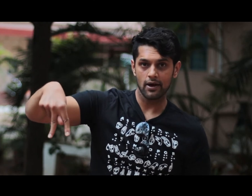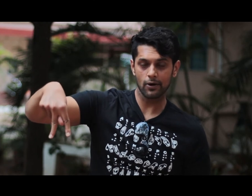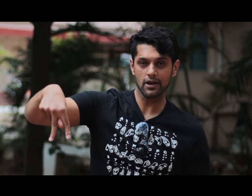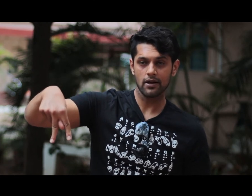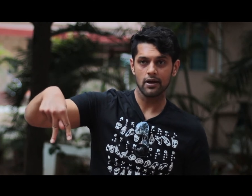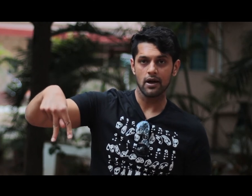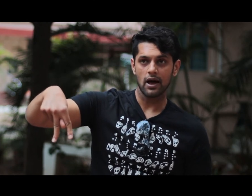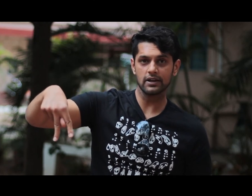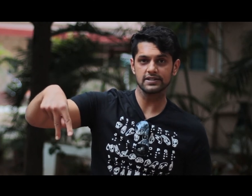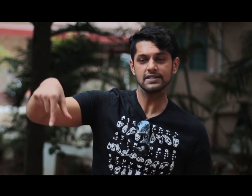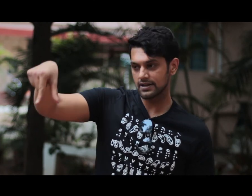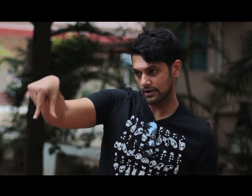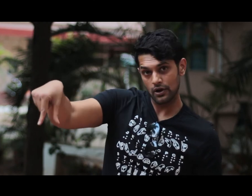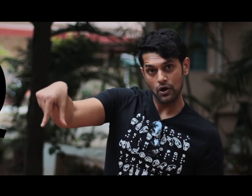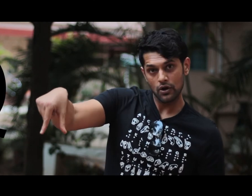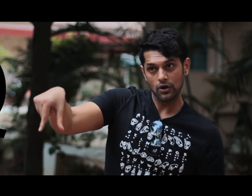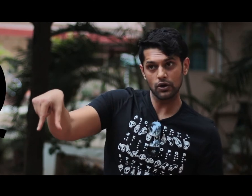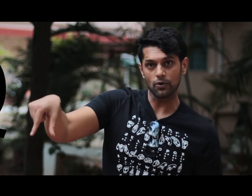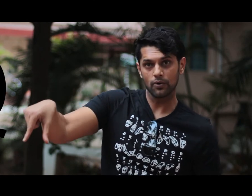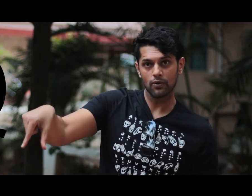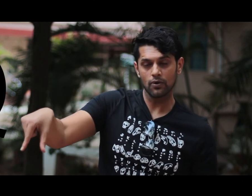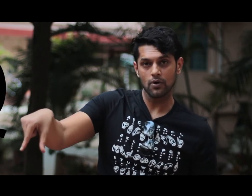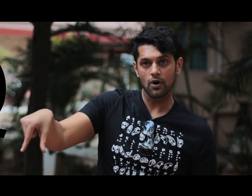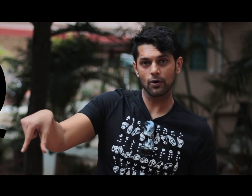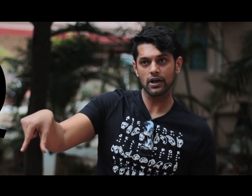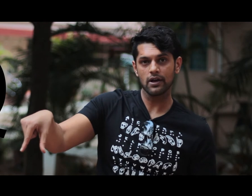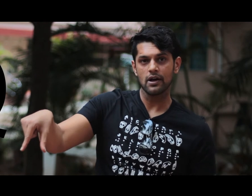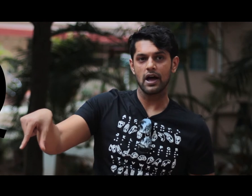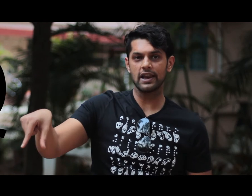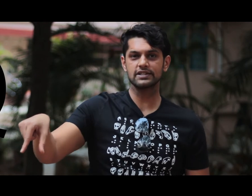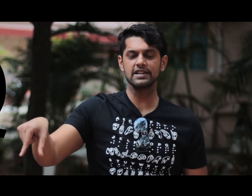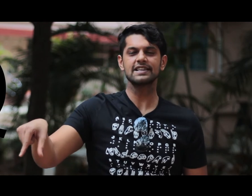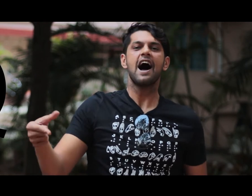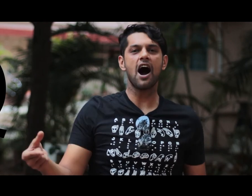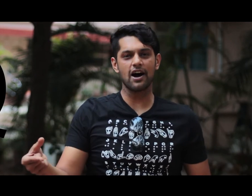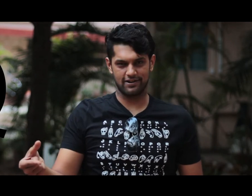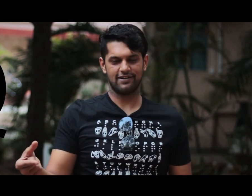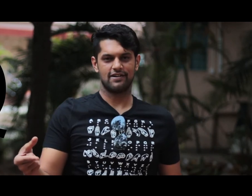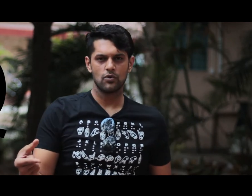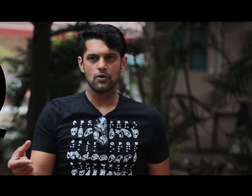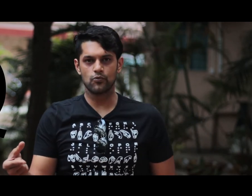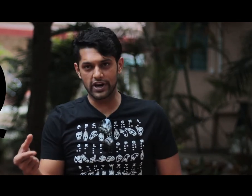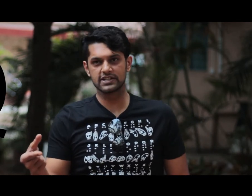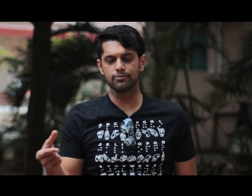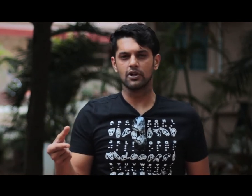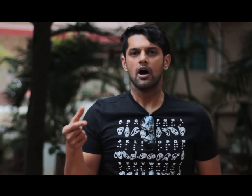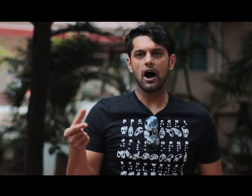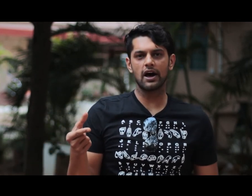ಓಕೆ ಆ್ಯಂಡ್ ದಿಸ್ ಇಸ್ ಕ್ಯೂ ಓಕೆ ಆ್ಯಂಡ್ ನೆಕ್ಸ್ಟ್ ಇಸ್ ಆರ್ ವೆರಿ ಸಿಂಪಲ್ ಆರ್